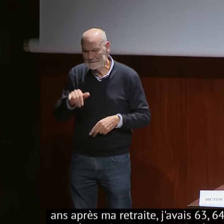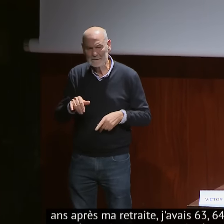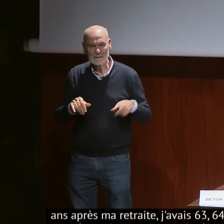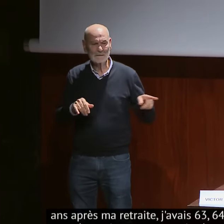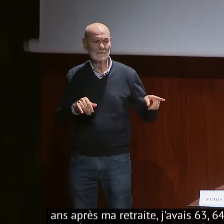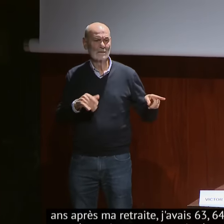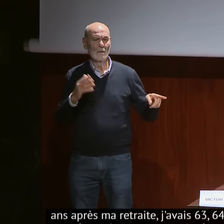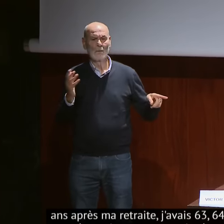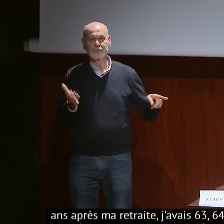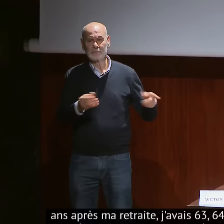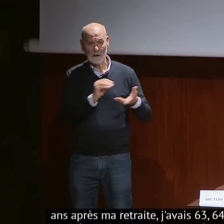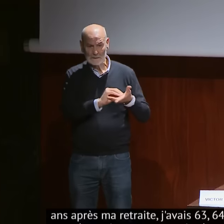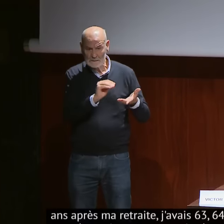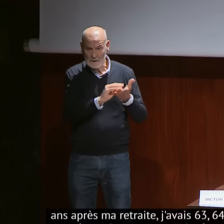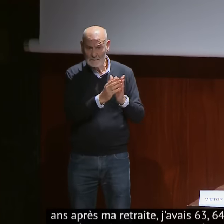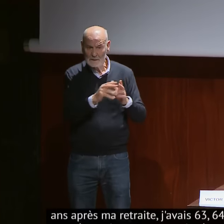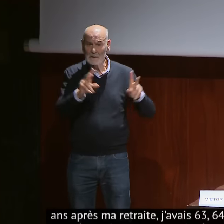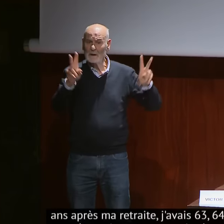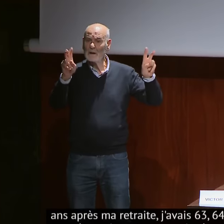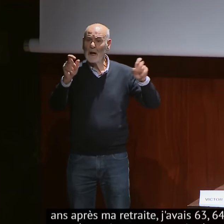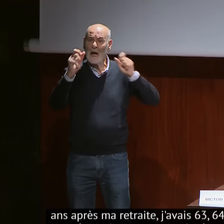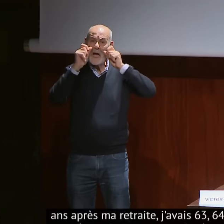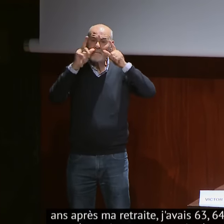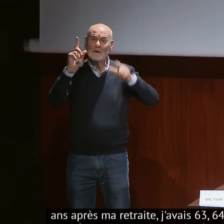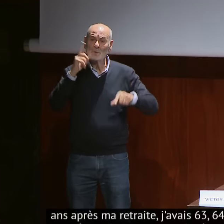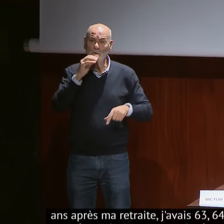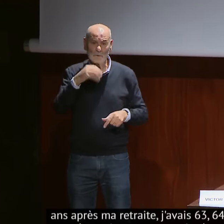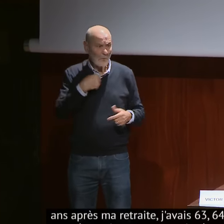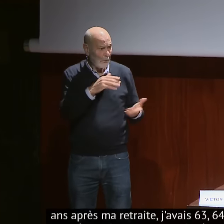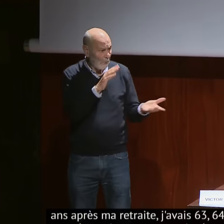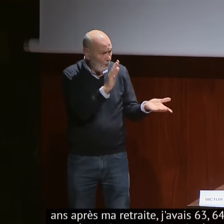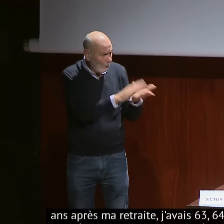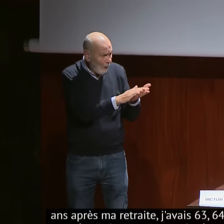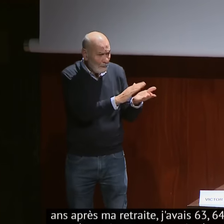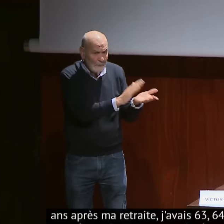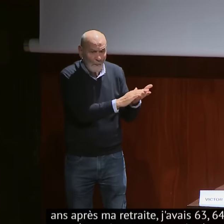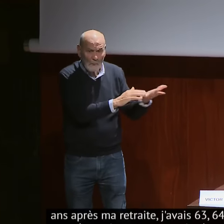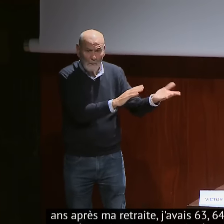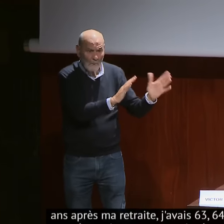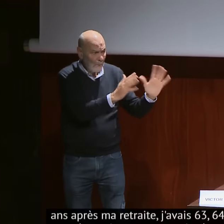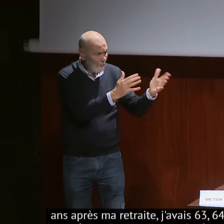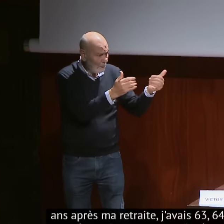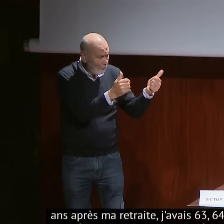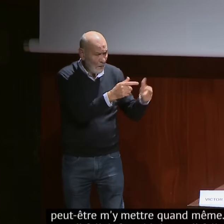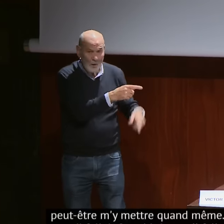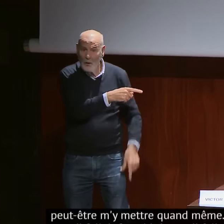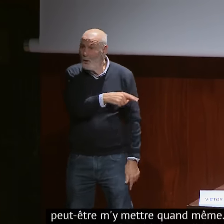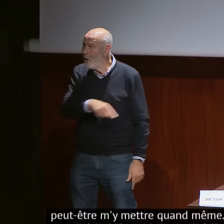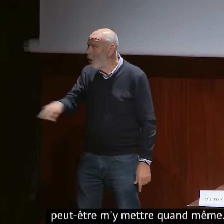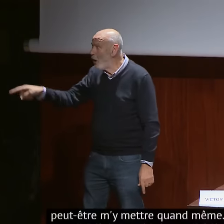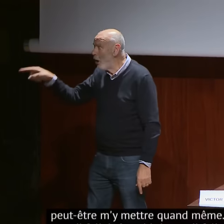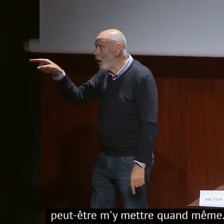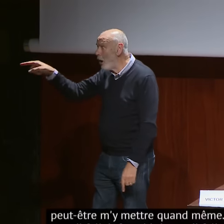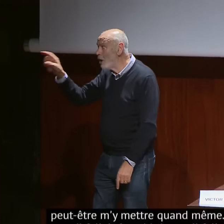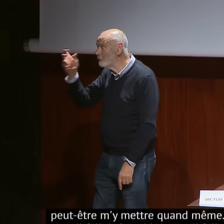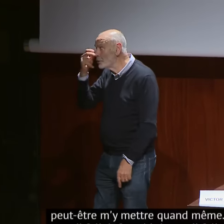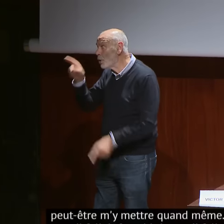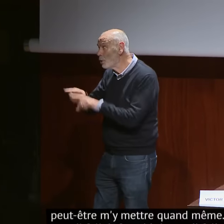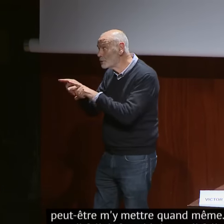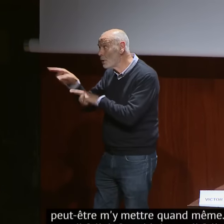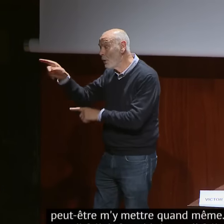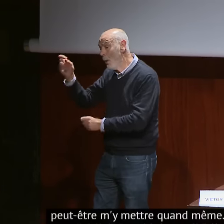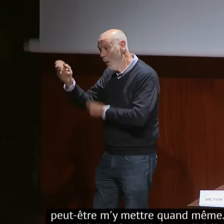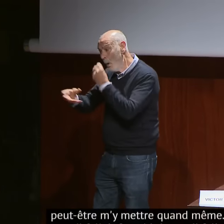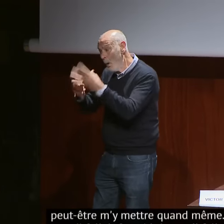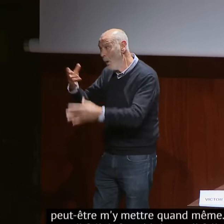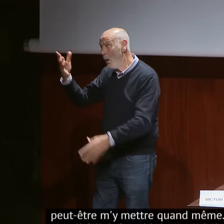qui s'appelle André Mingui, qui avait déjà écrit un ouvrage intitulé « Le réveil sourd ».